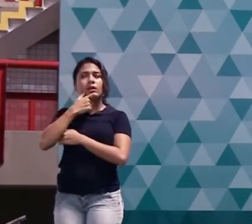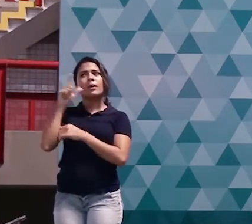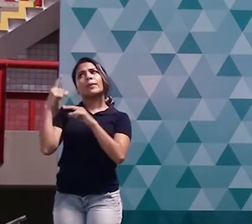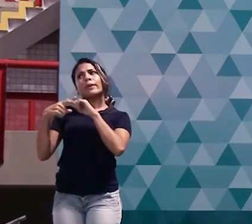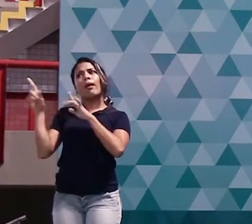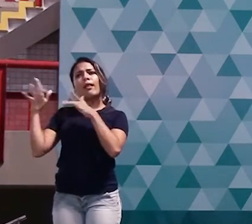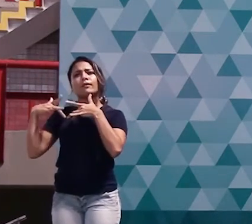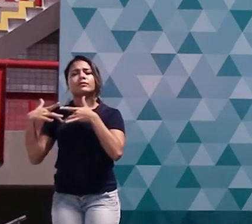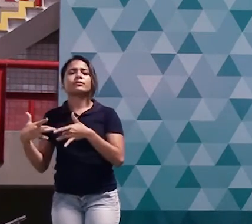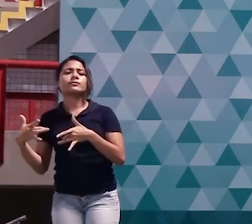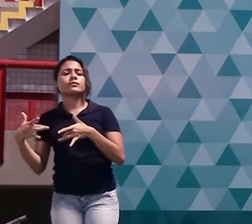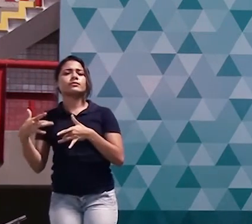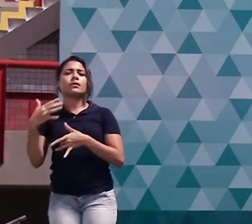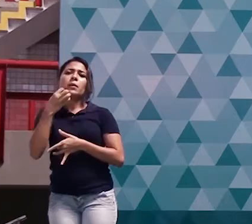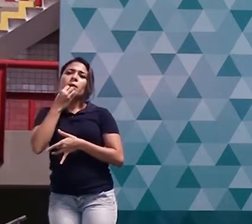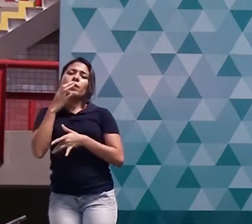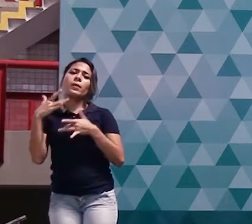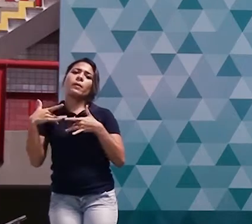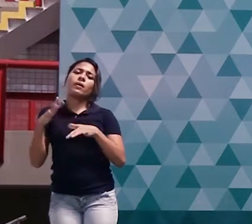boazinha? Não.